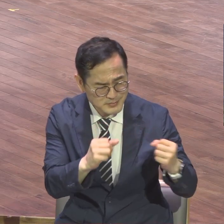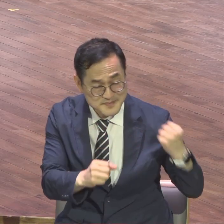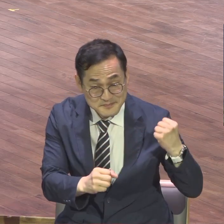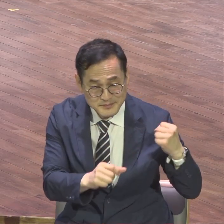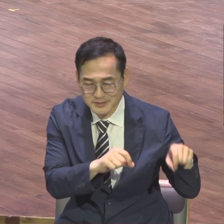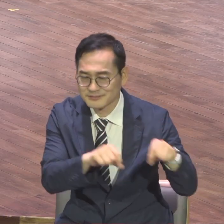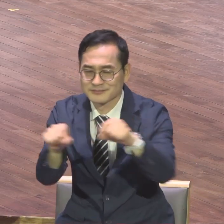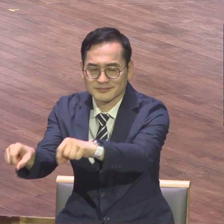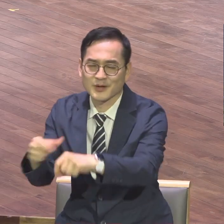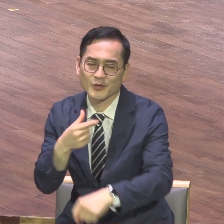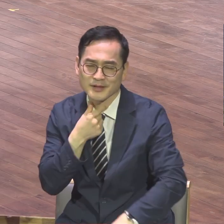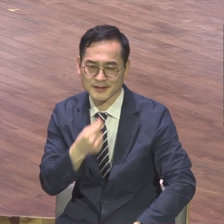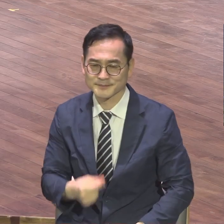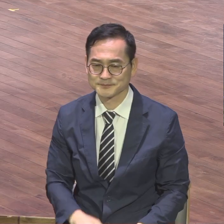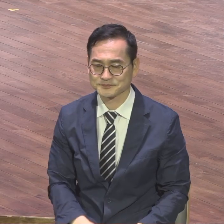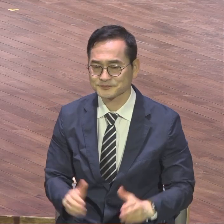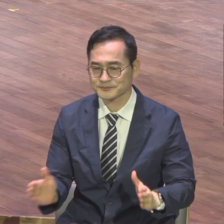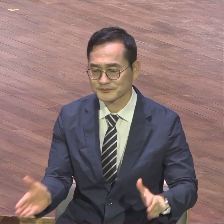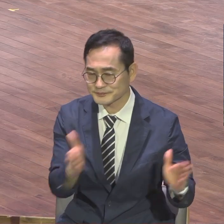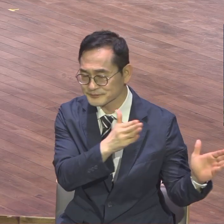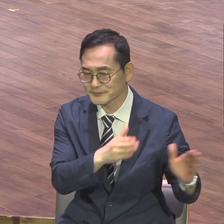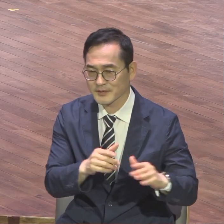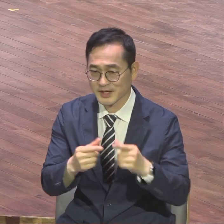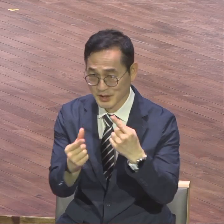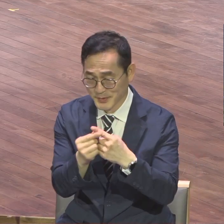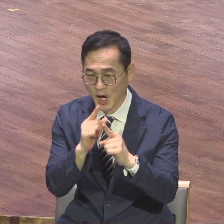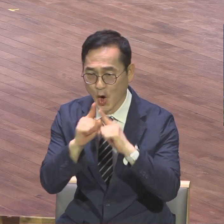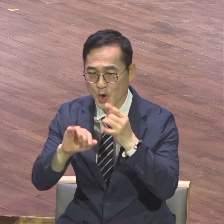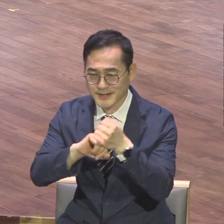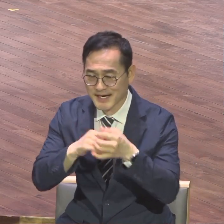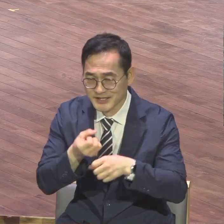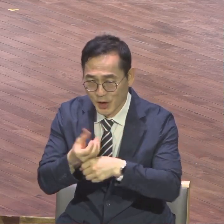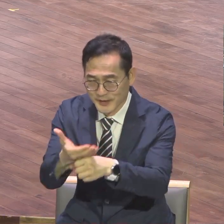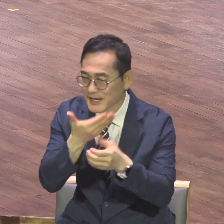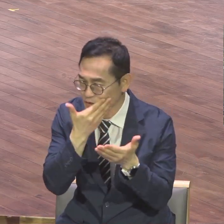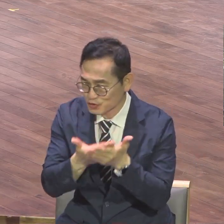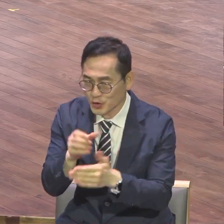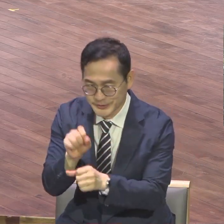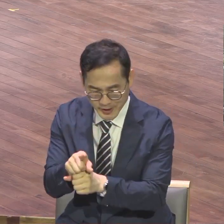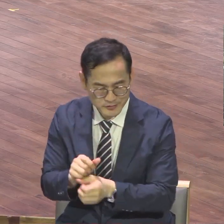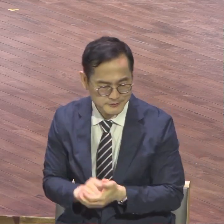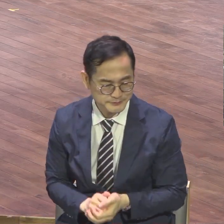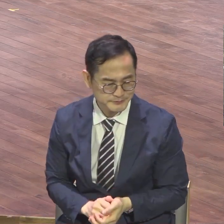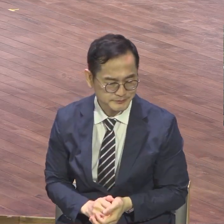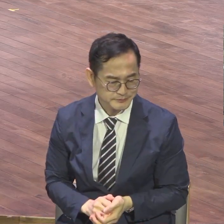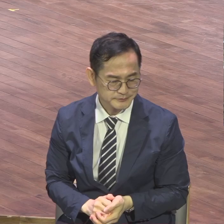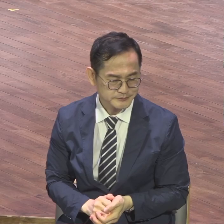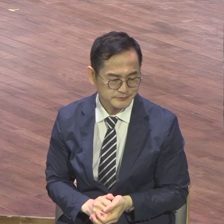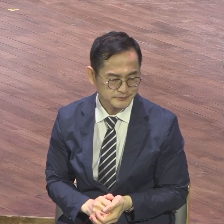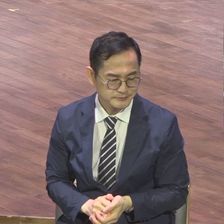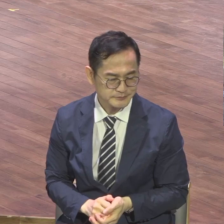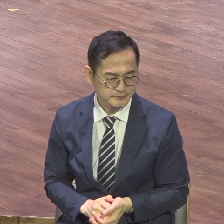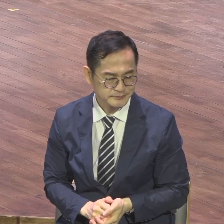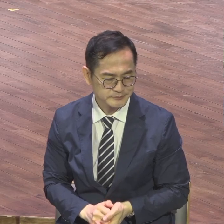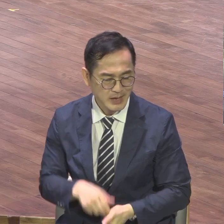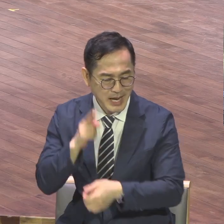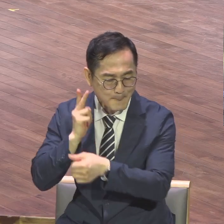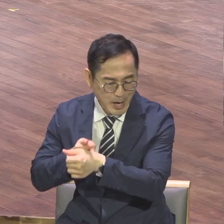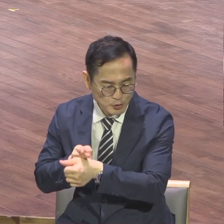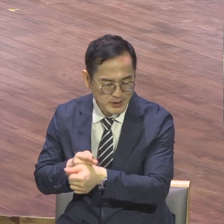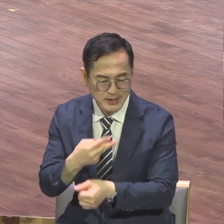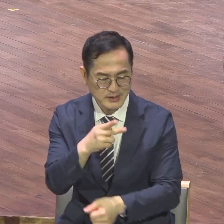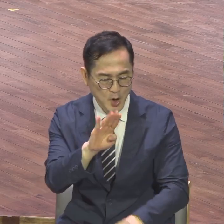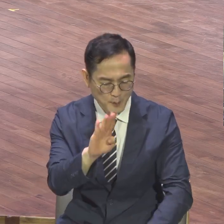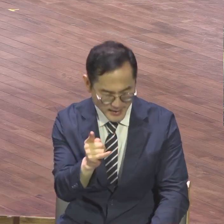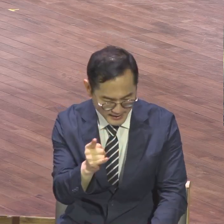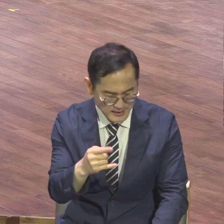그럼 첫째로 언약 전달의 중요성입니다. 1절 봅니다. 바울이 더베와 루스드라에도 이름에